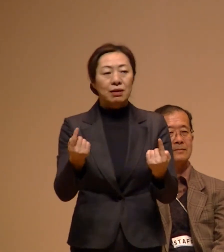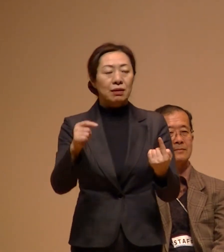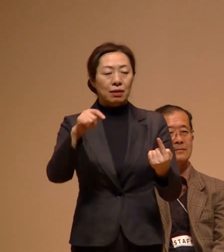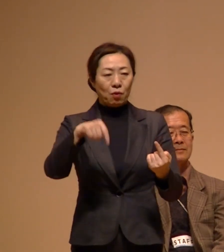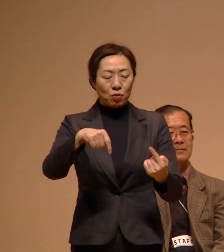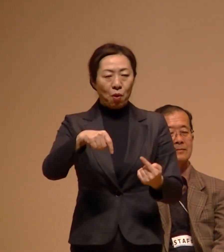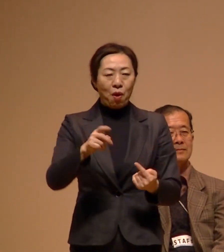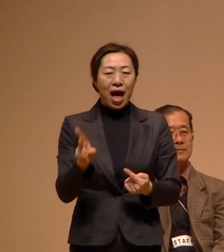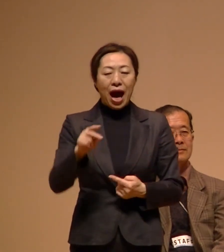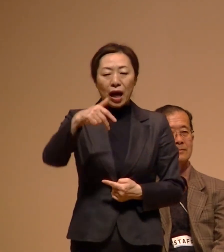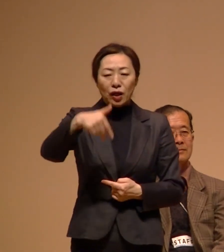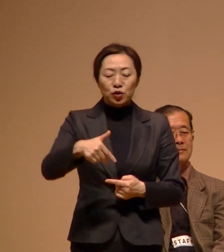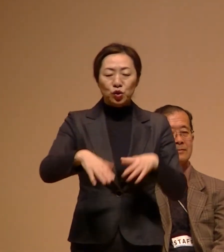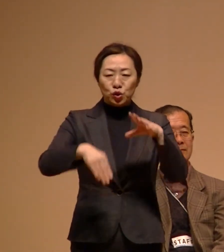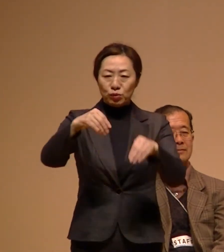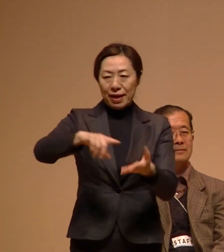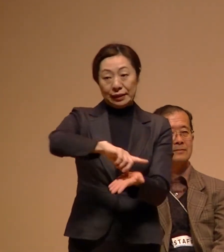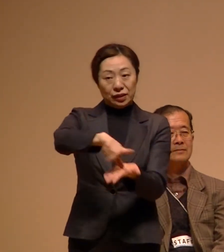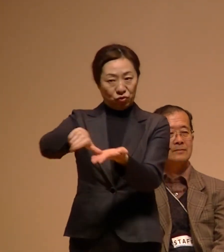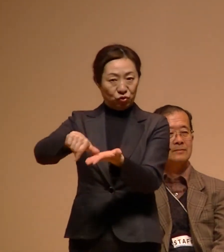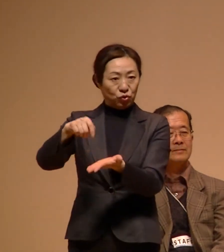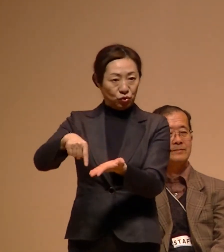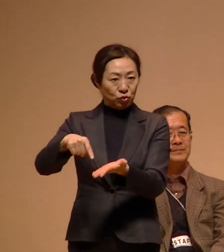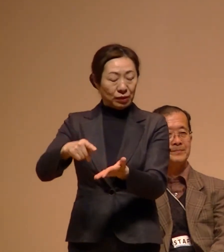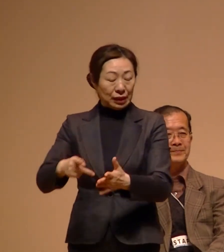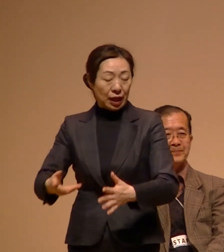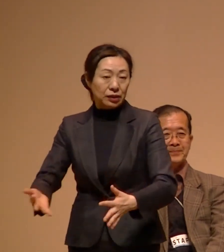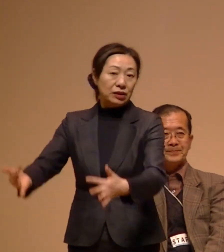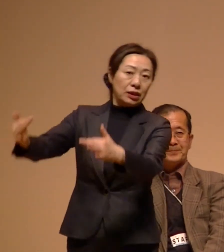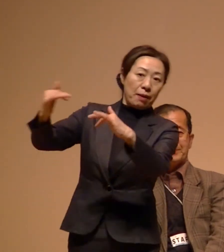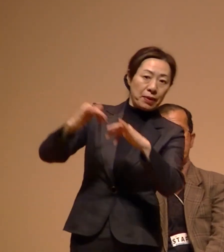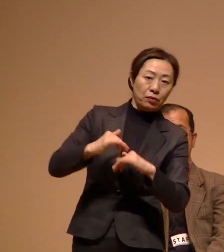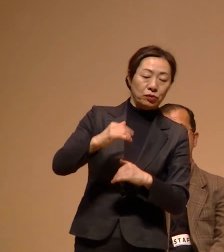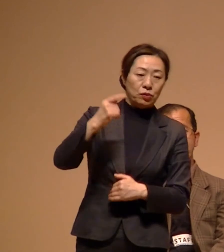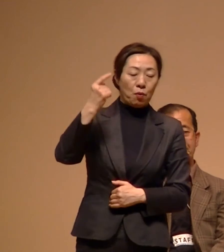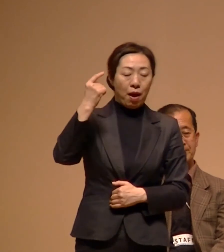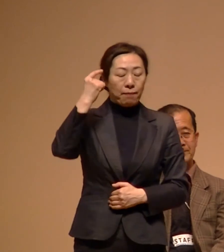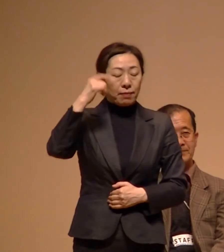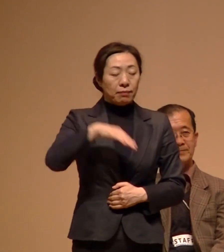地区、まさか津波が来るとは誰しも